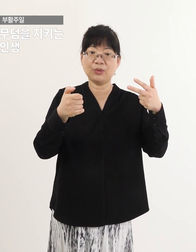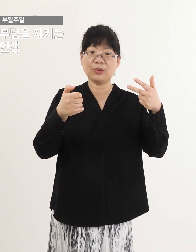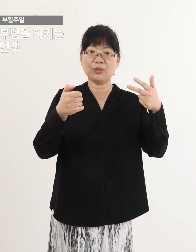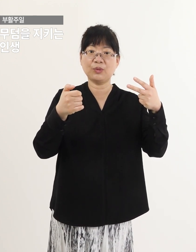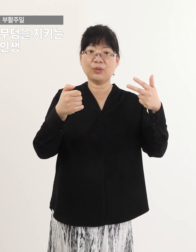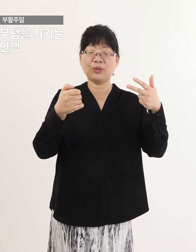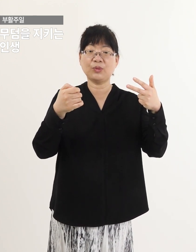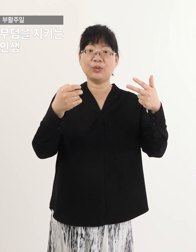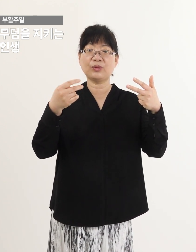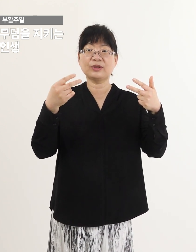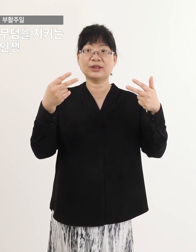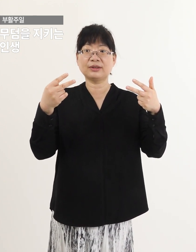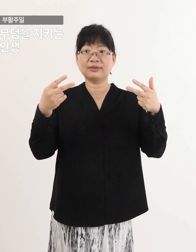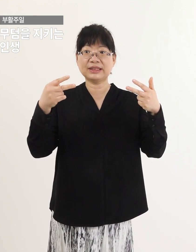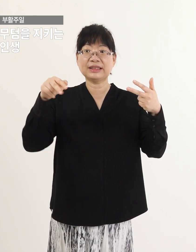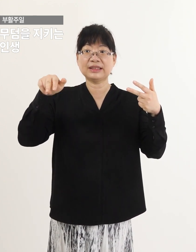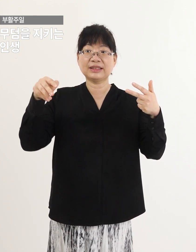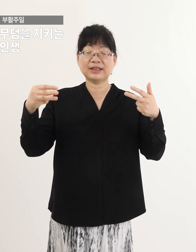27장